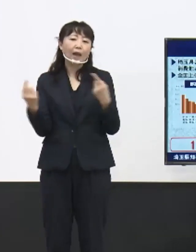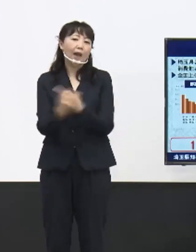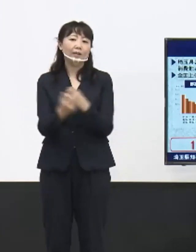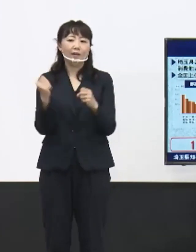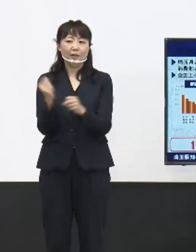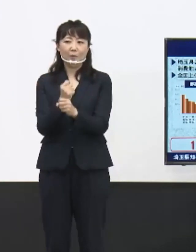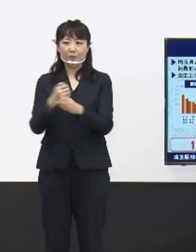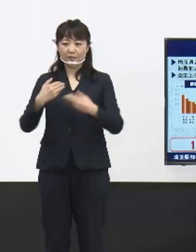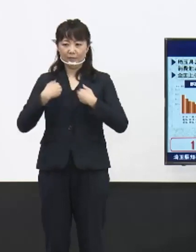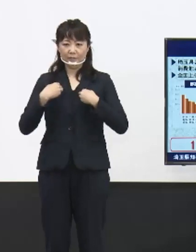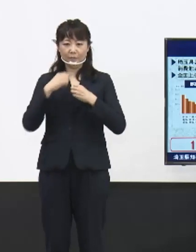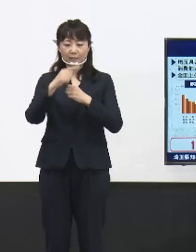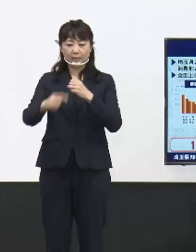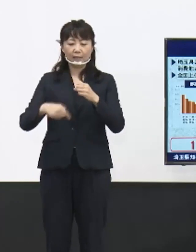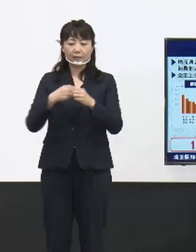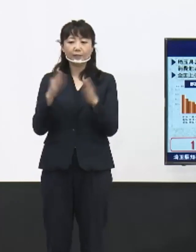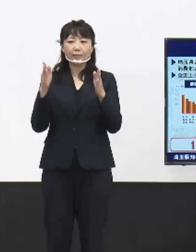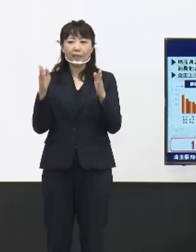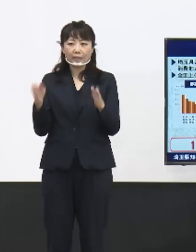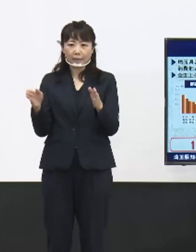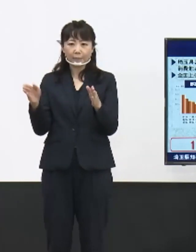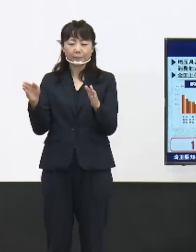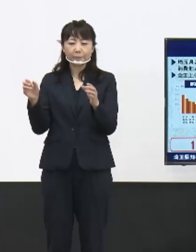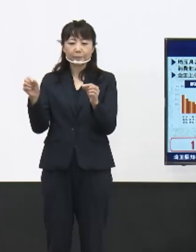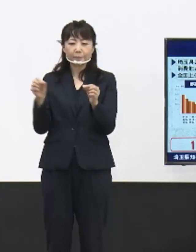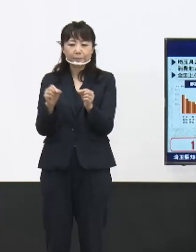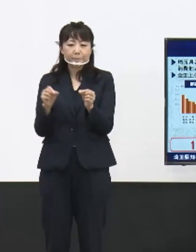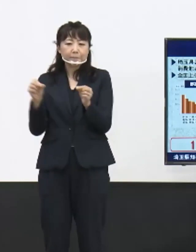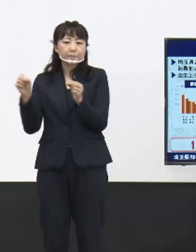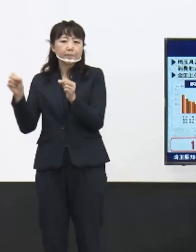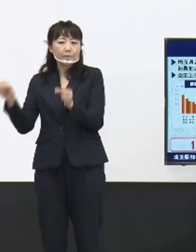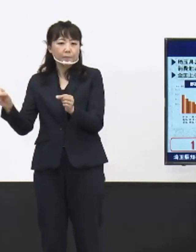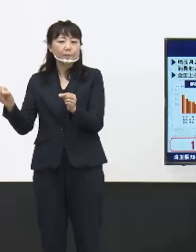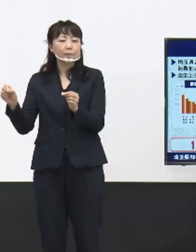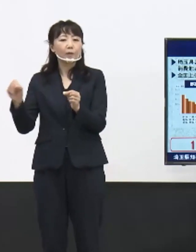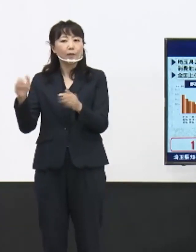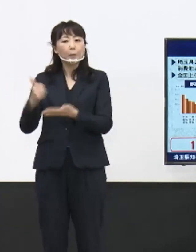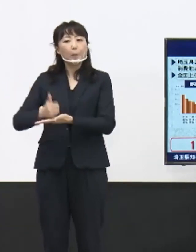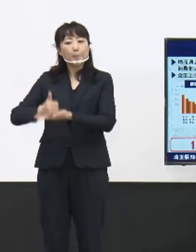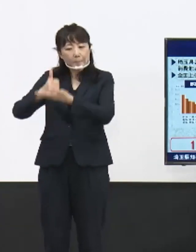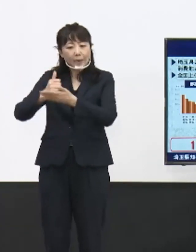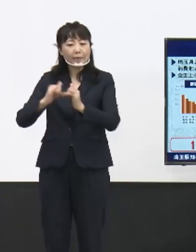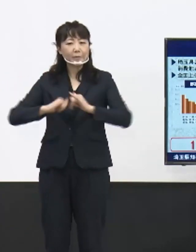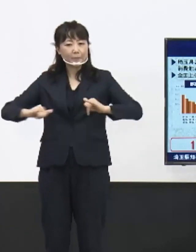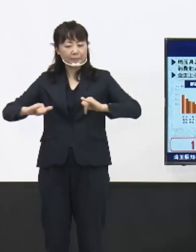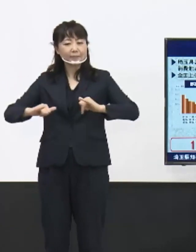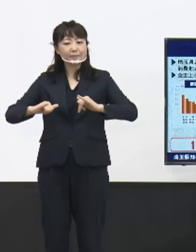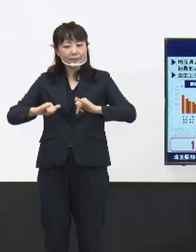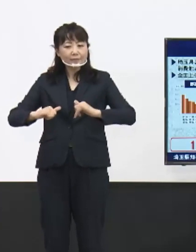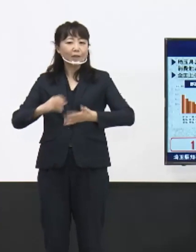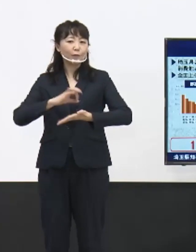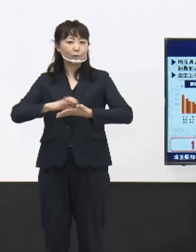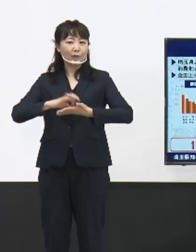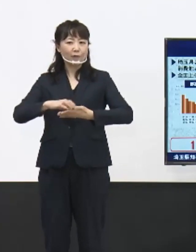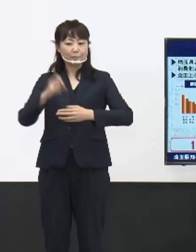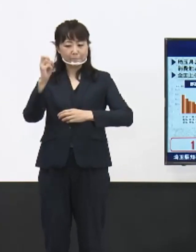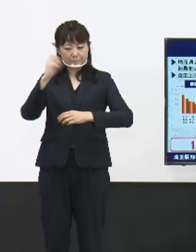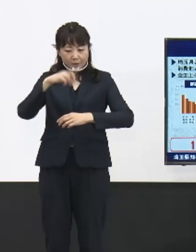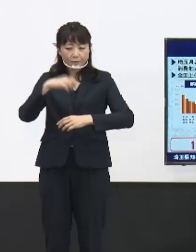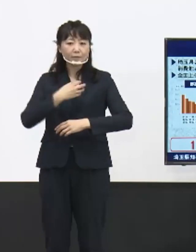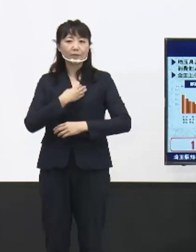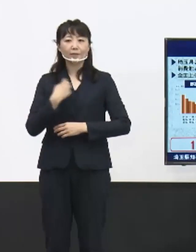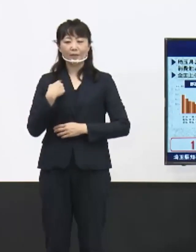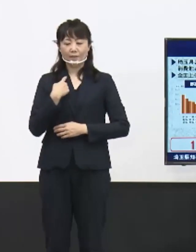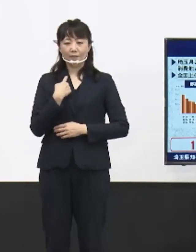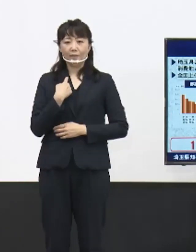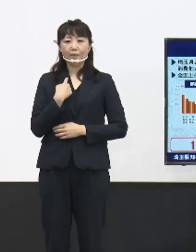1年間遅らせても、メインピッチが支障なく使用ができることが 確認をできました。で、日本サッカー